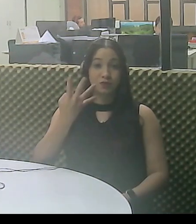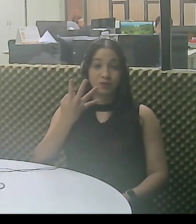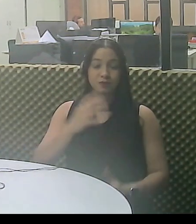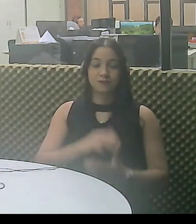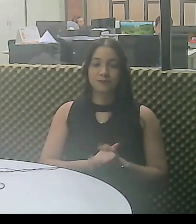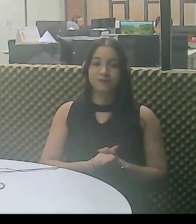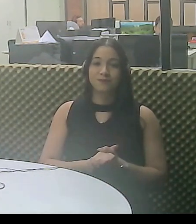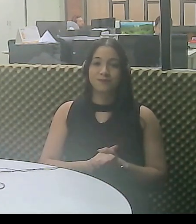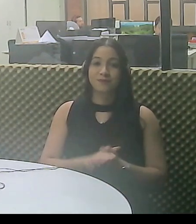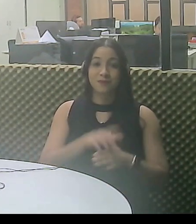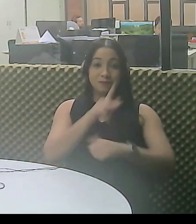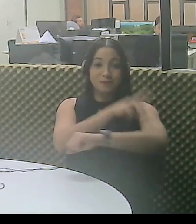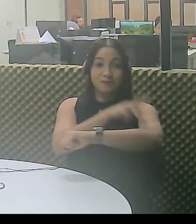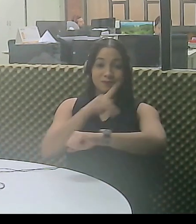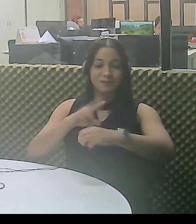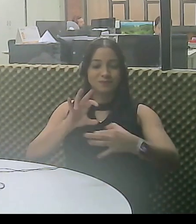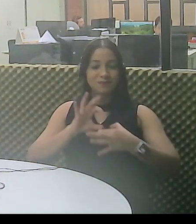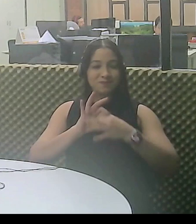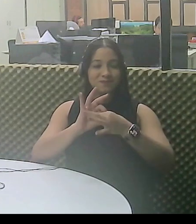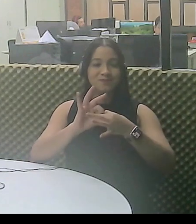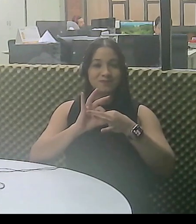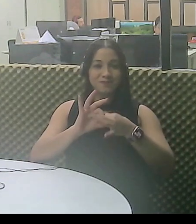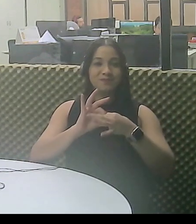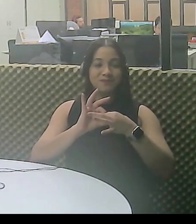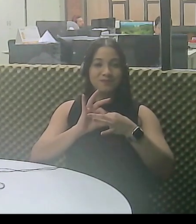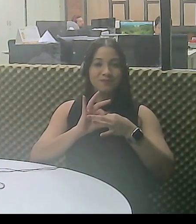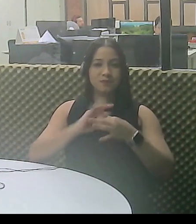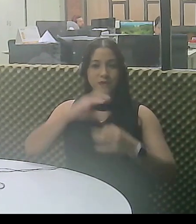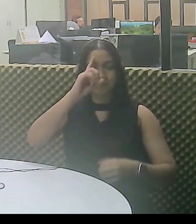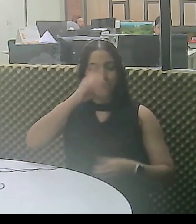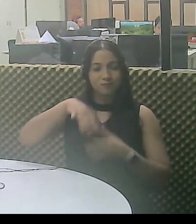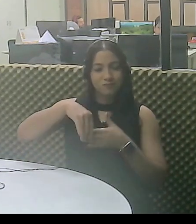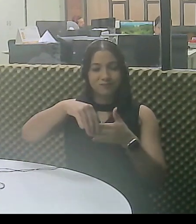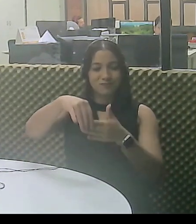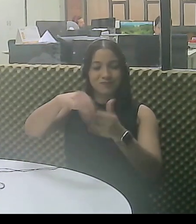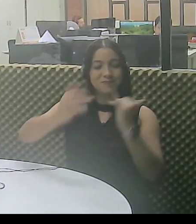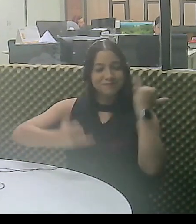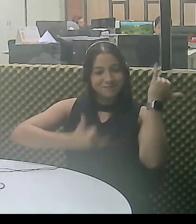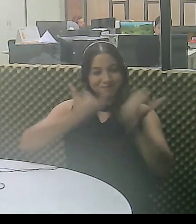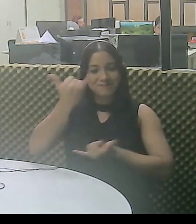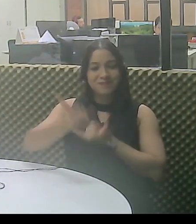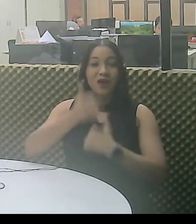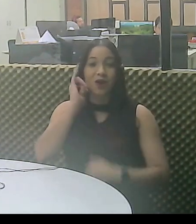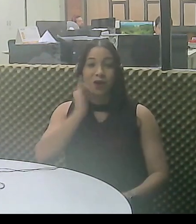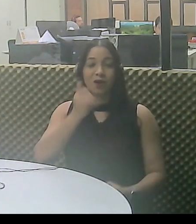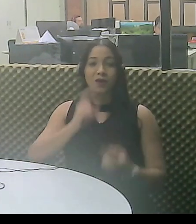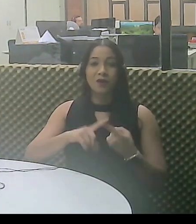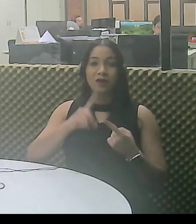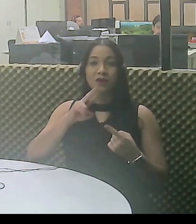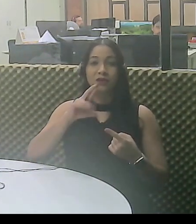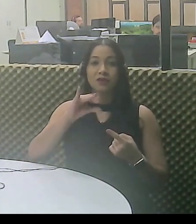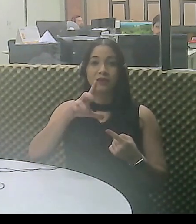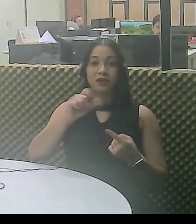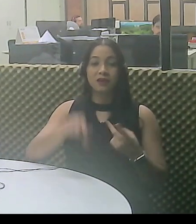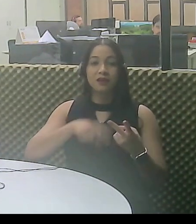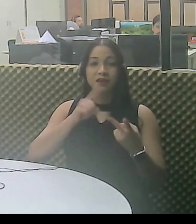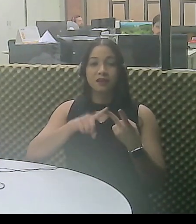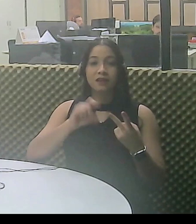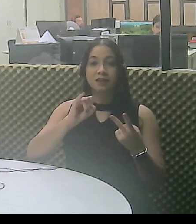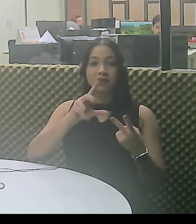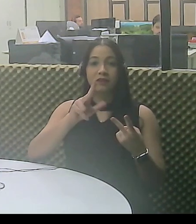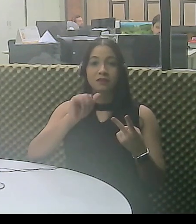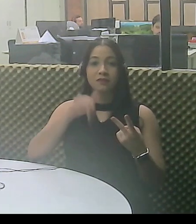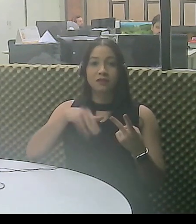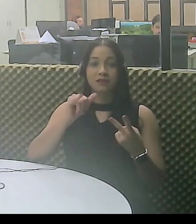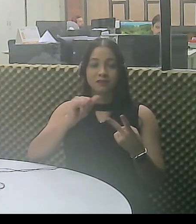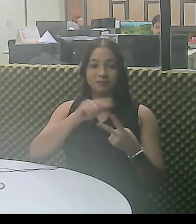as pedagogas parceiras da biblioteca irão comandar a diversão são as contadoras drucila Million e Silvane